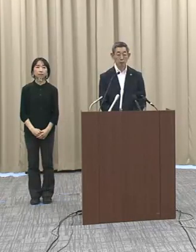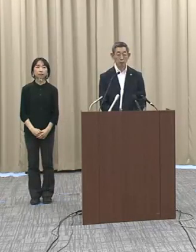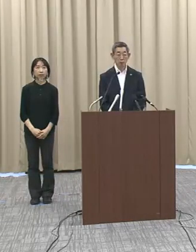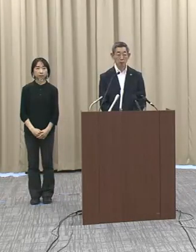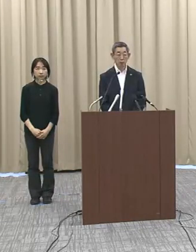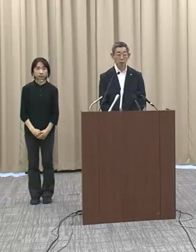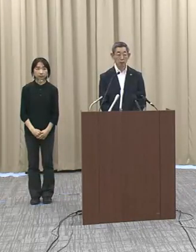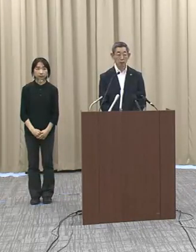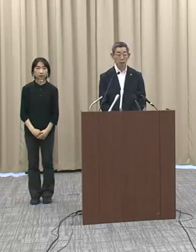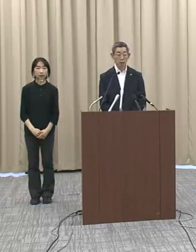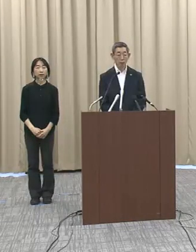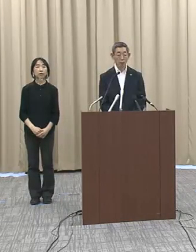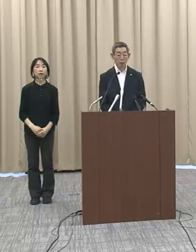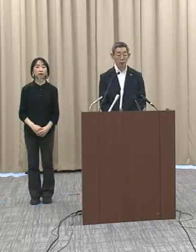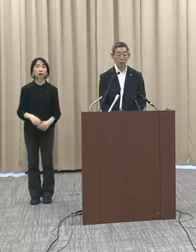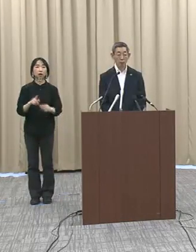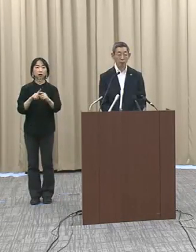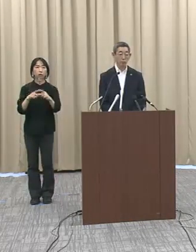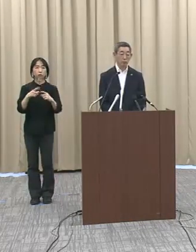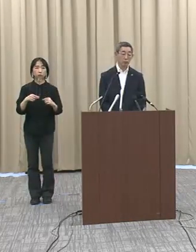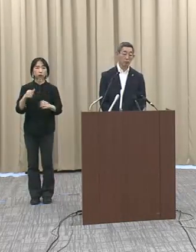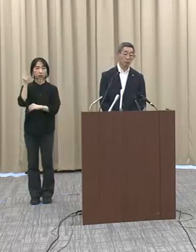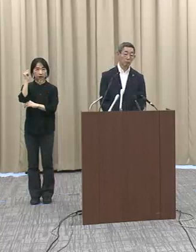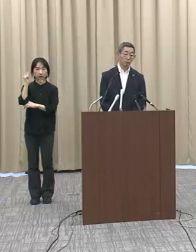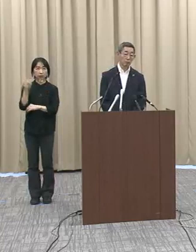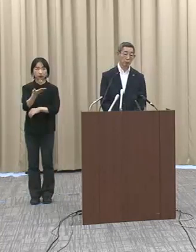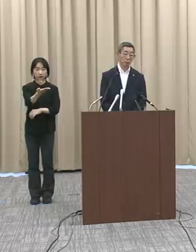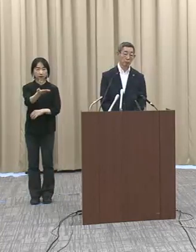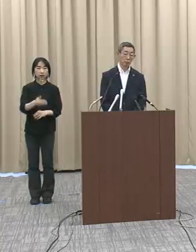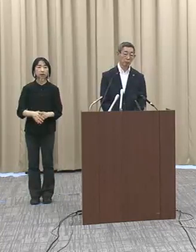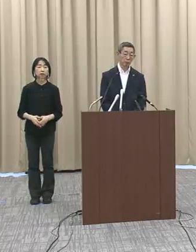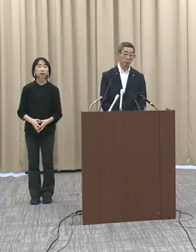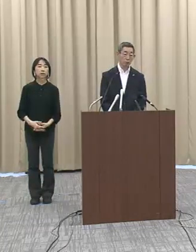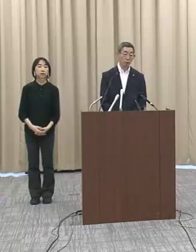よろしいですか。中国新聞さん。